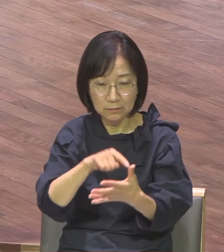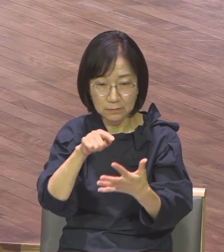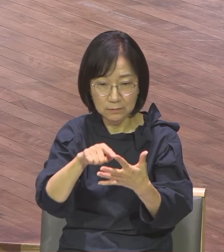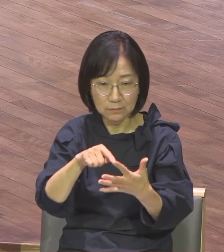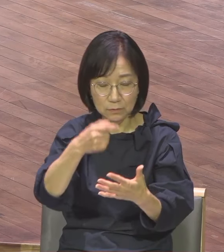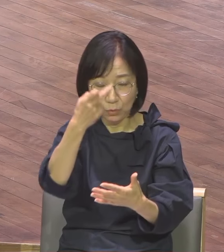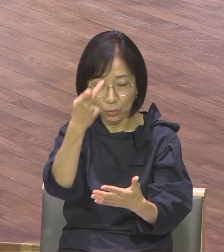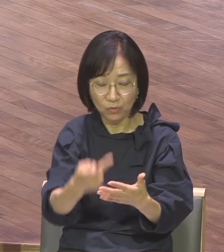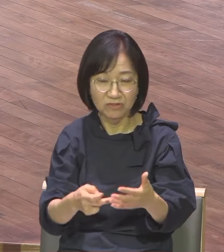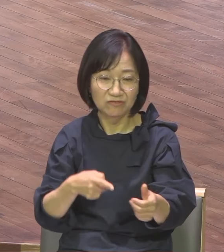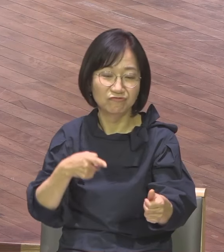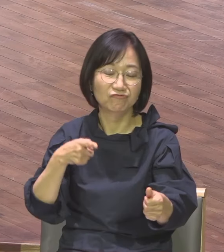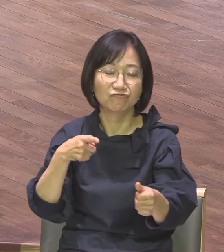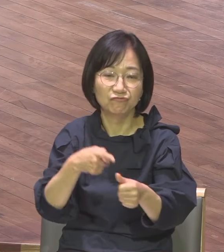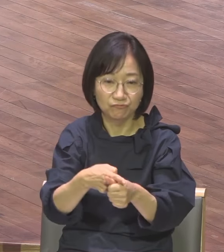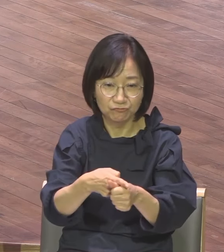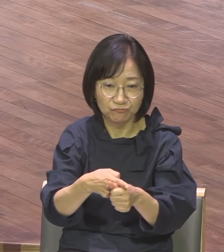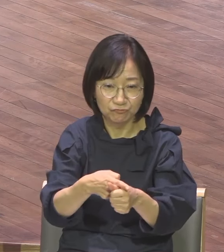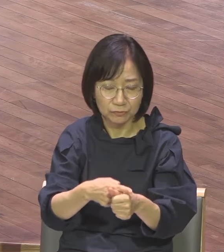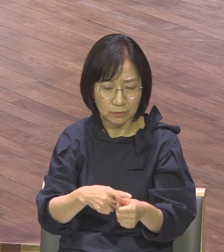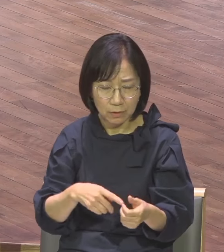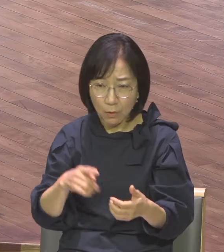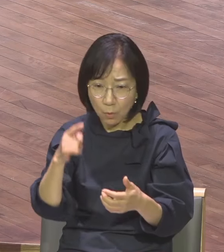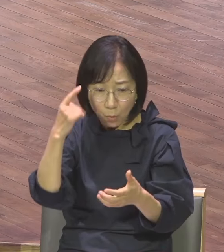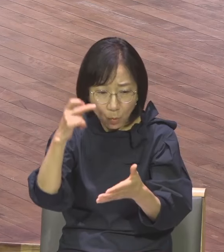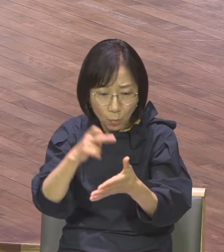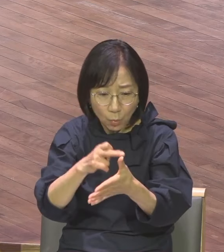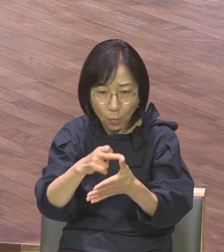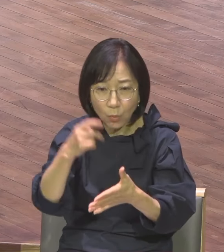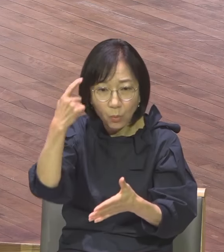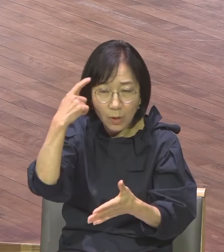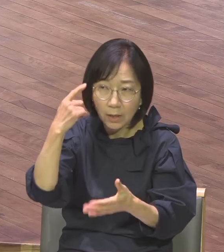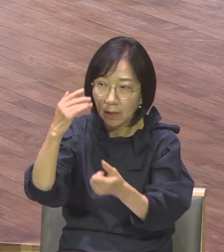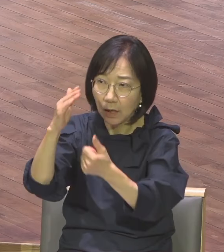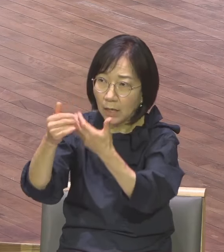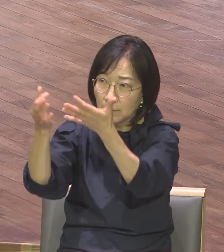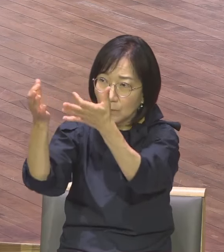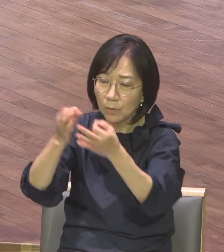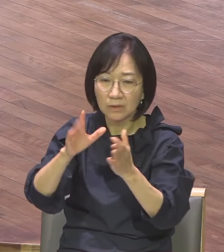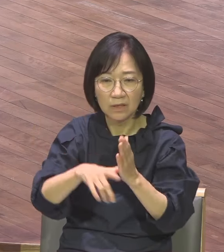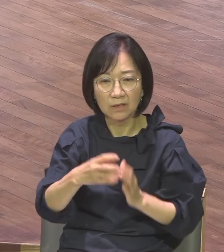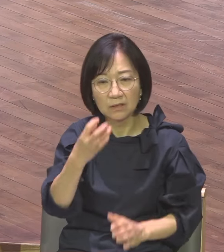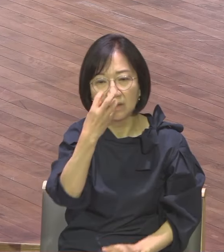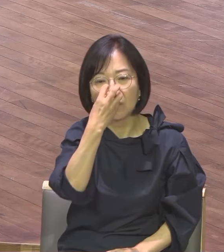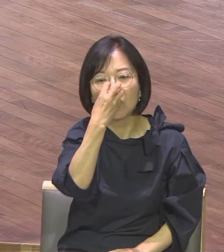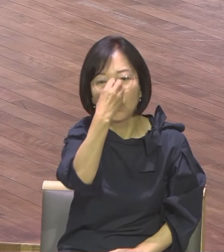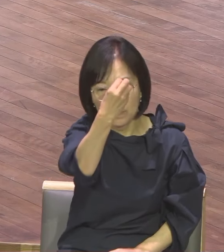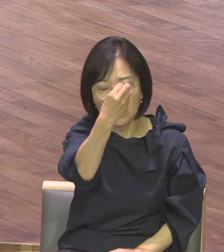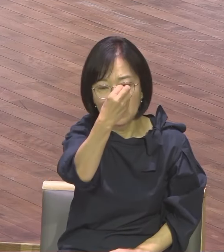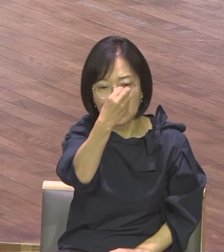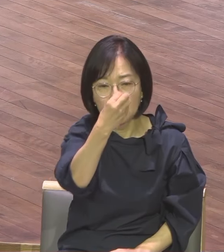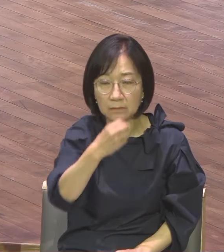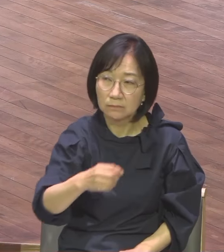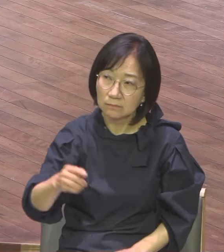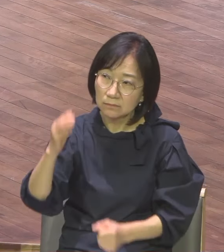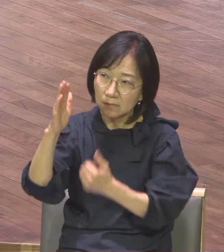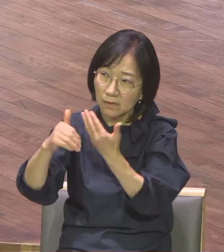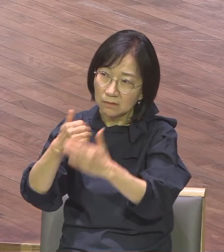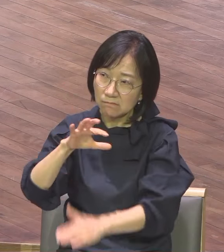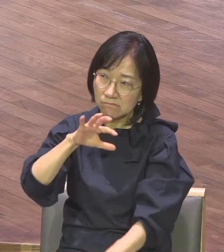가인이 하나님 앞에서 교만하여 그랬어요. 교만하여 동생을 쳐주는 거예요. 왜 내 재산 안 받고 동생 재산 받습니까?